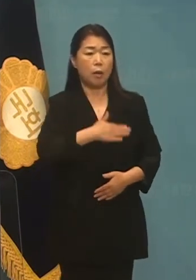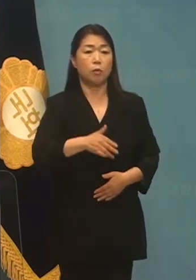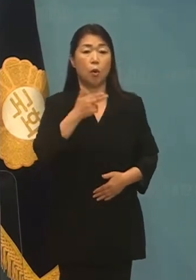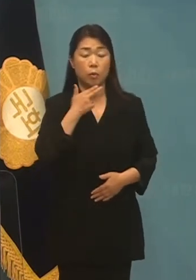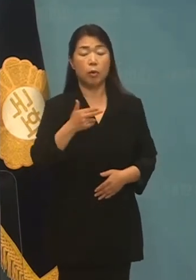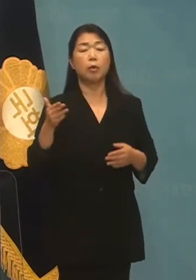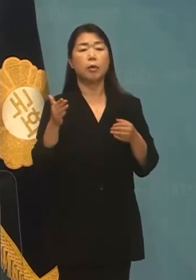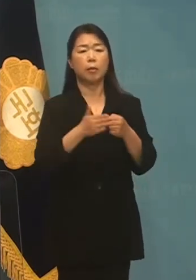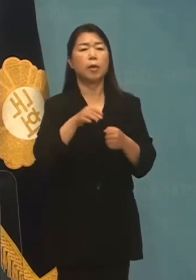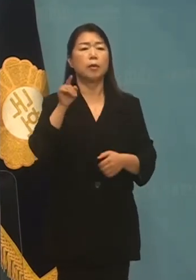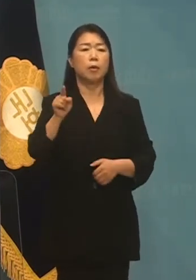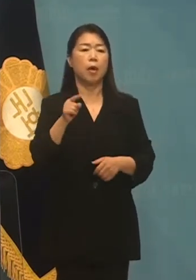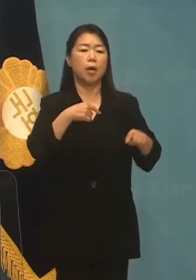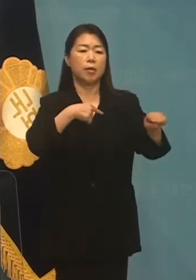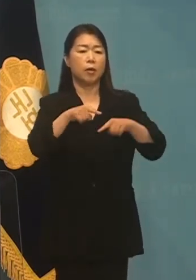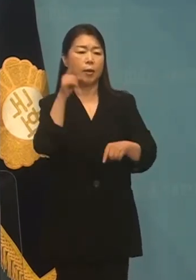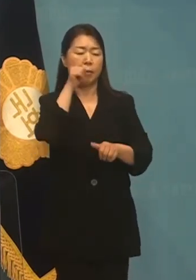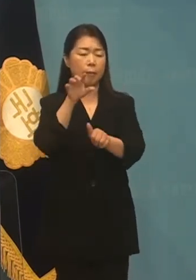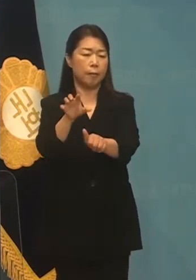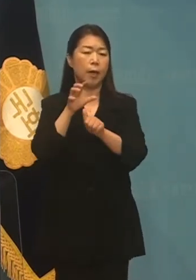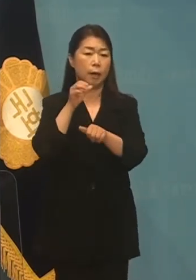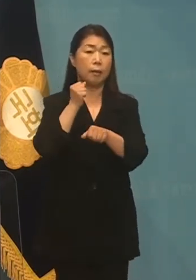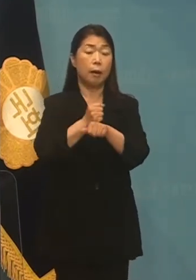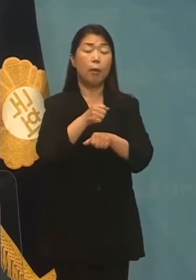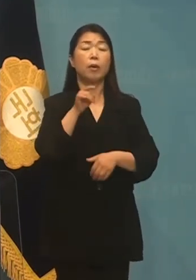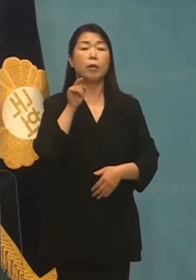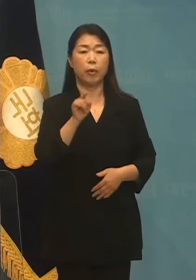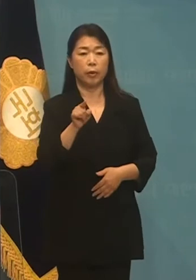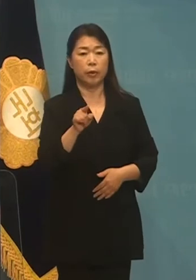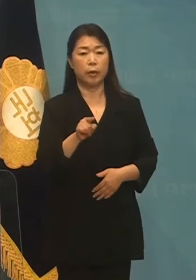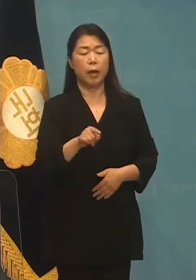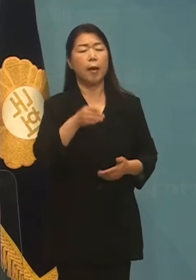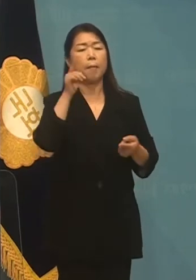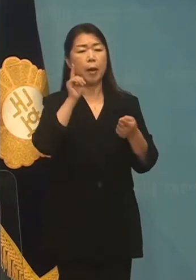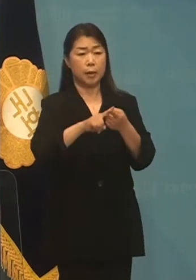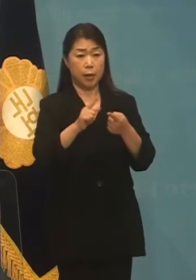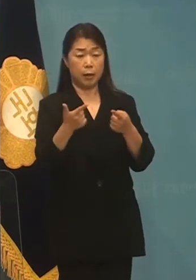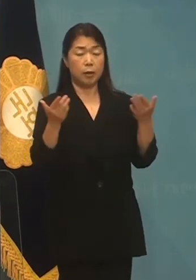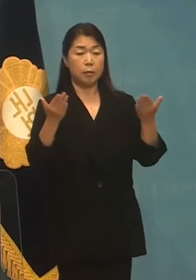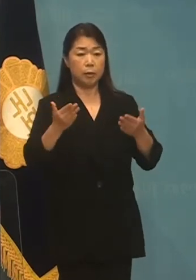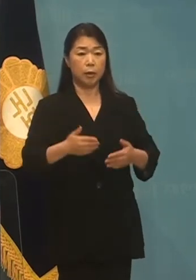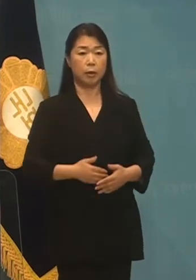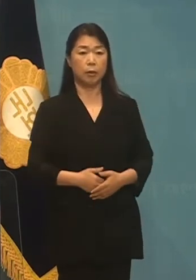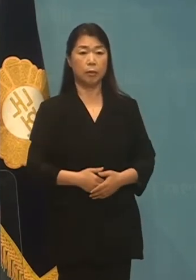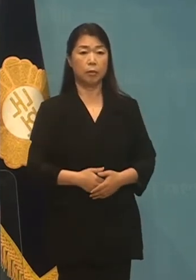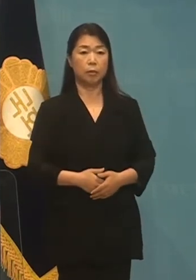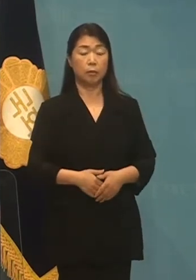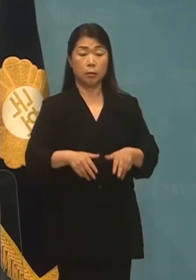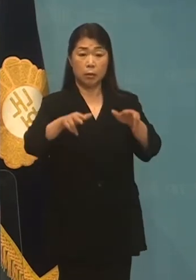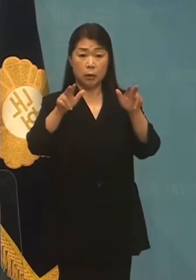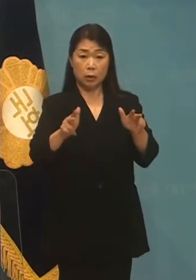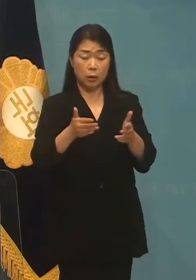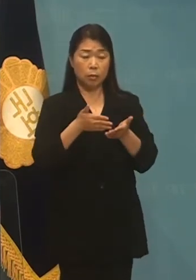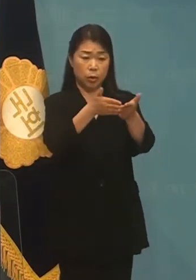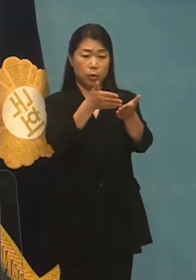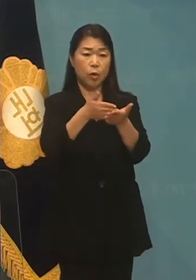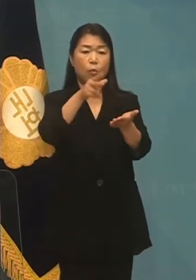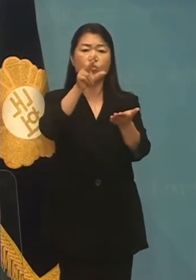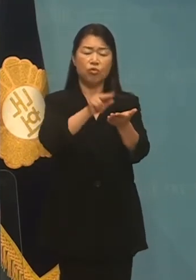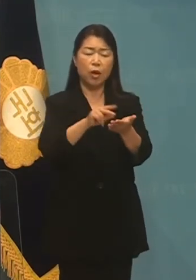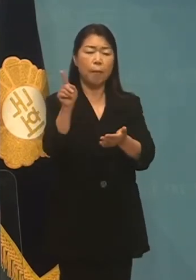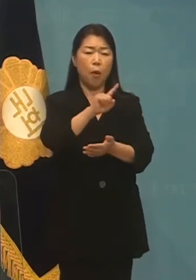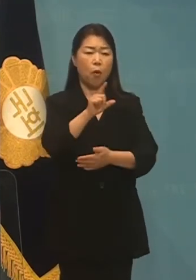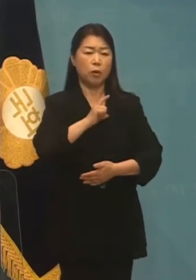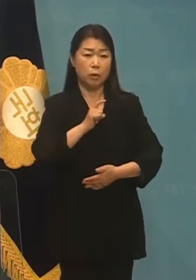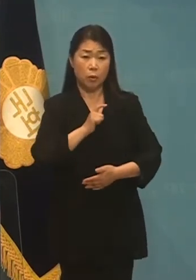내용이므로 이를 정치적 의미에 사용하는 것은 가당치 않은 일입니다. 현재 제기된 어떤